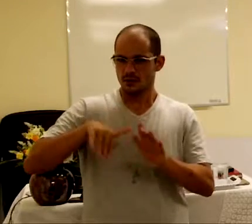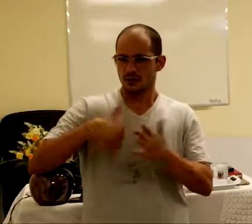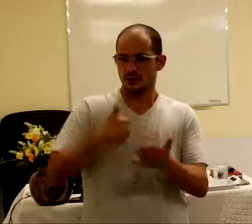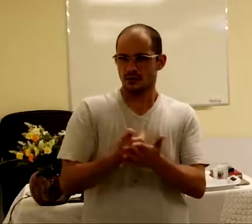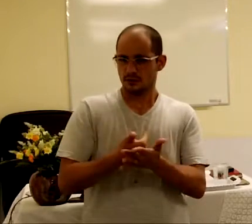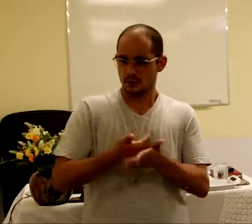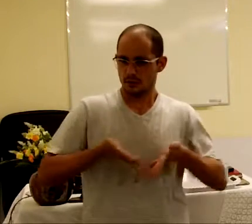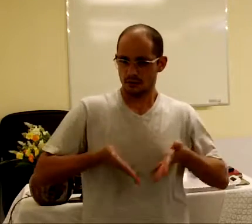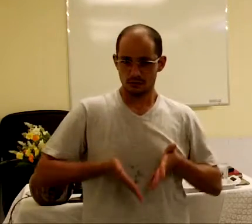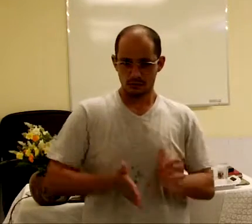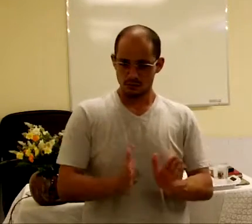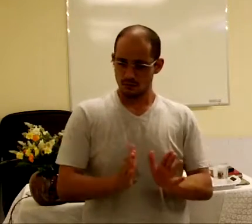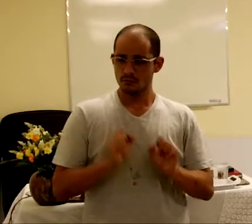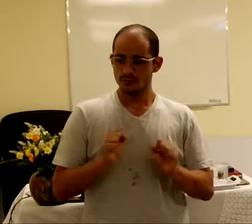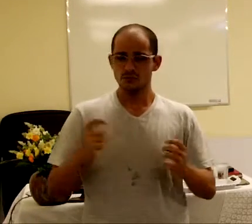Tudo pode acontecer.